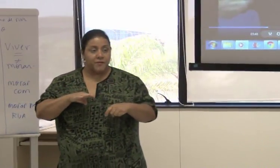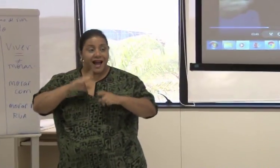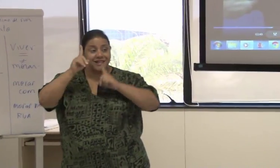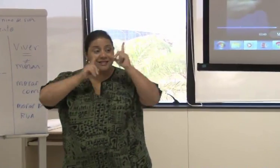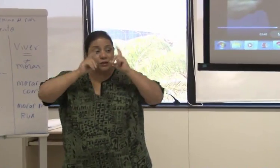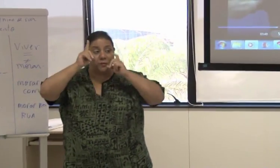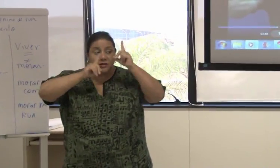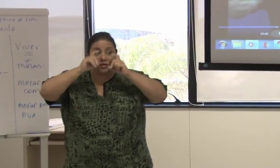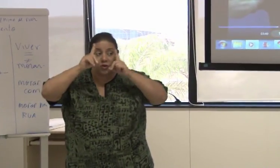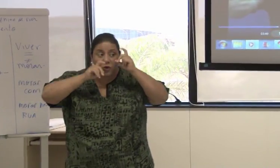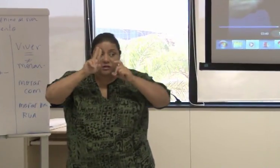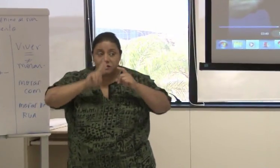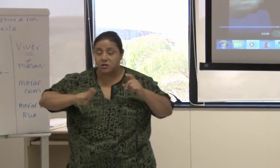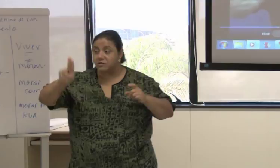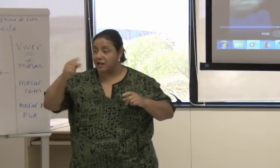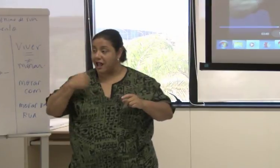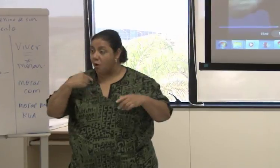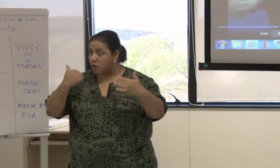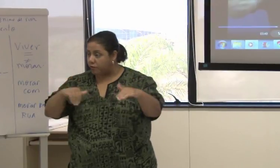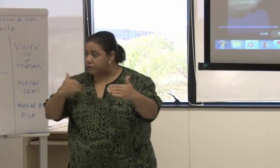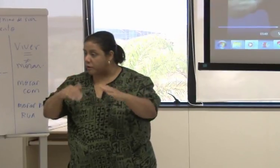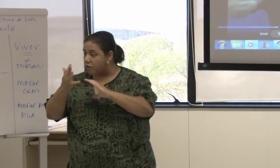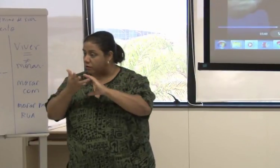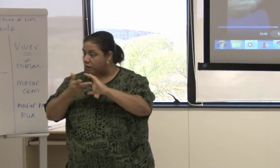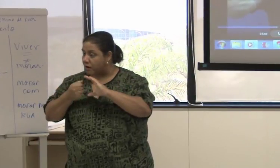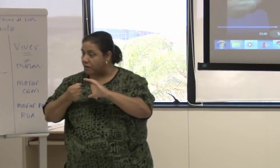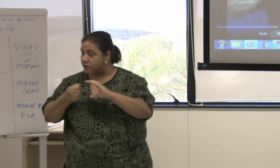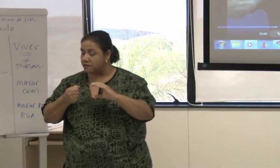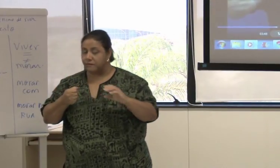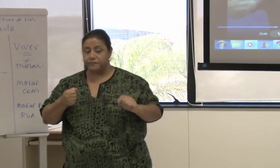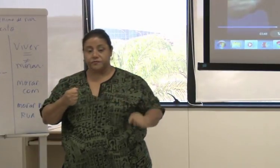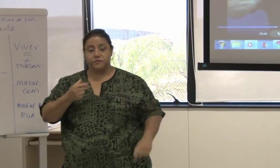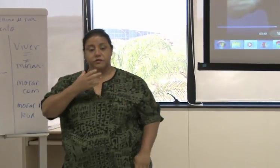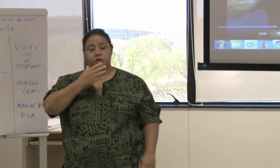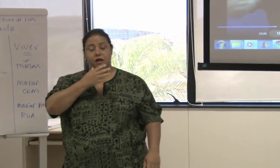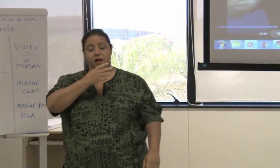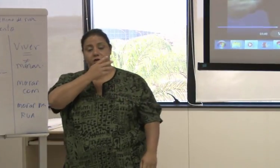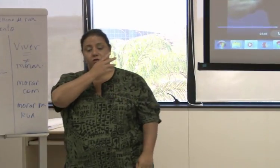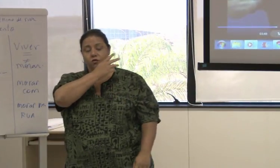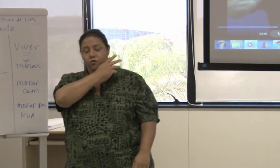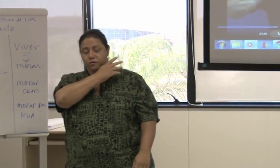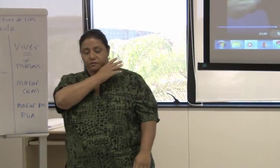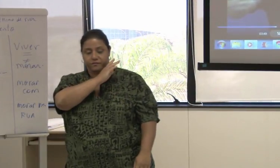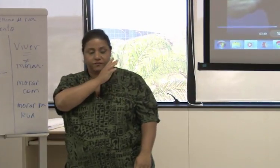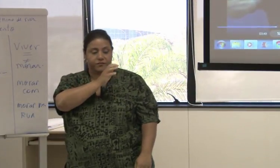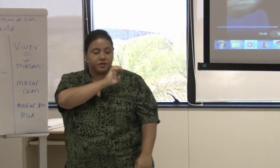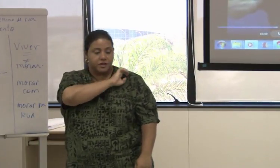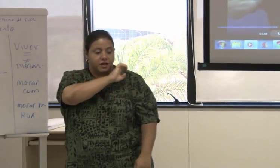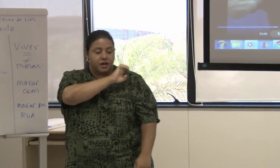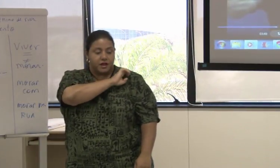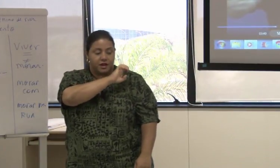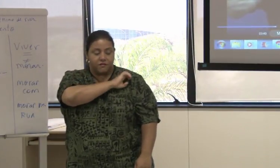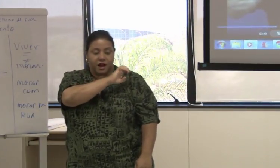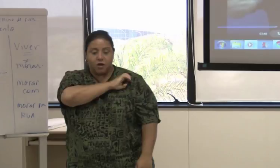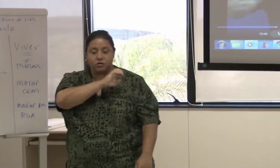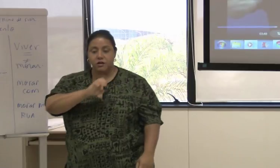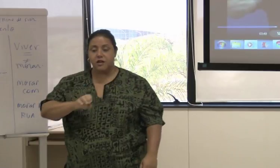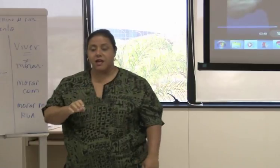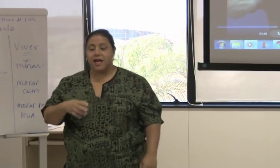As expressões que são usadas... Eu, quando fiz prova do ProLibras, era o Everaldo,